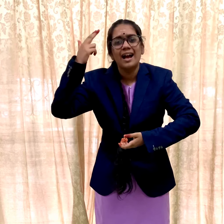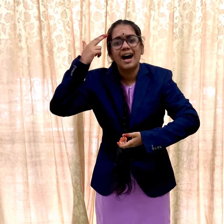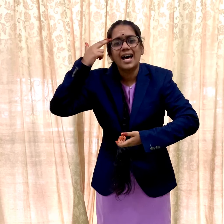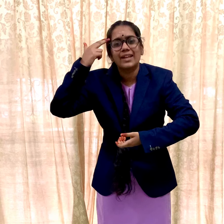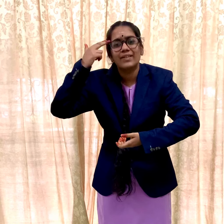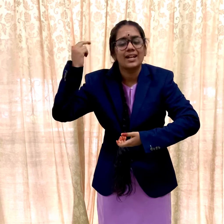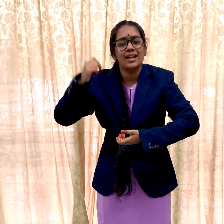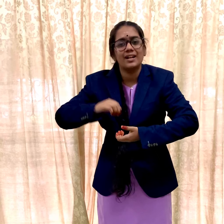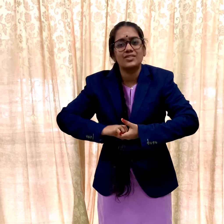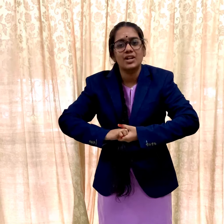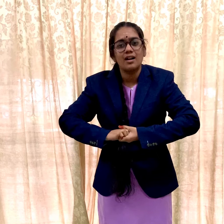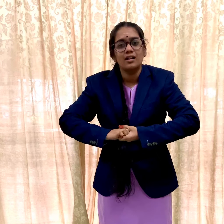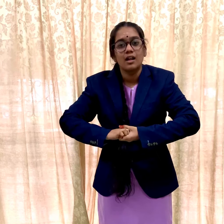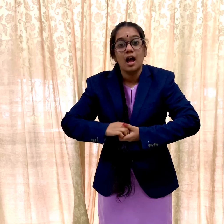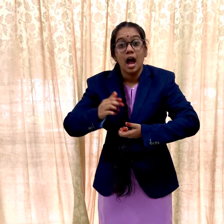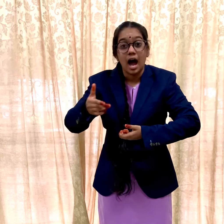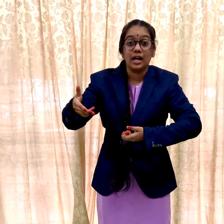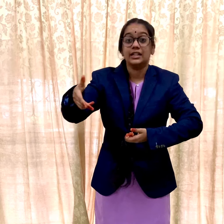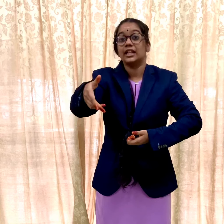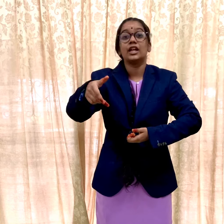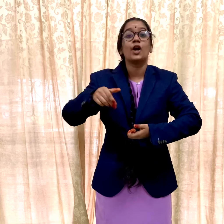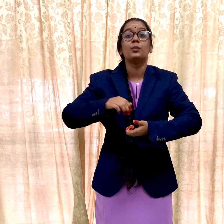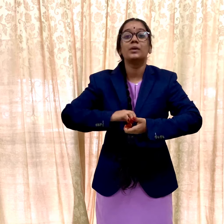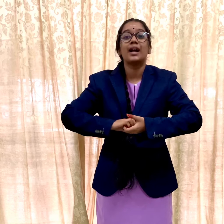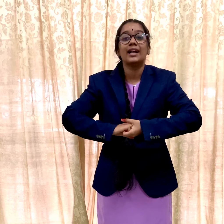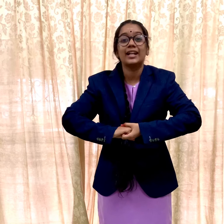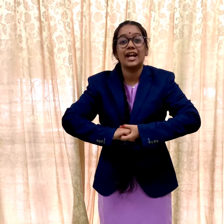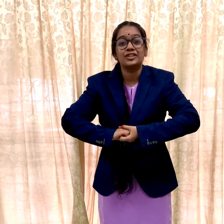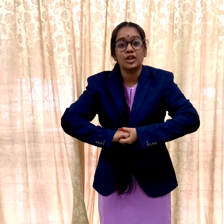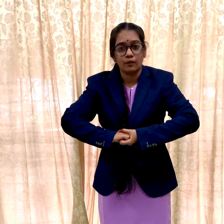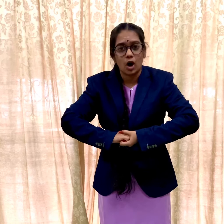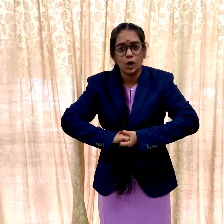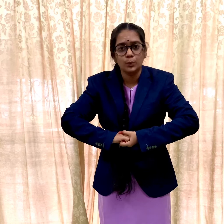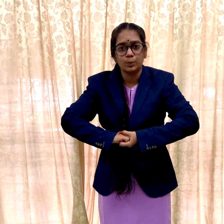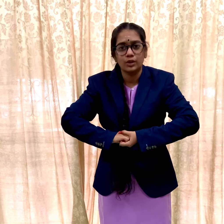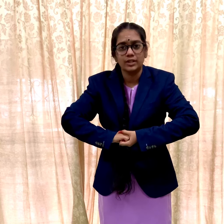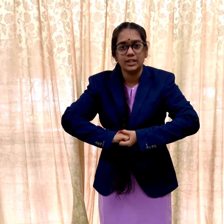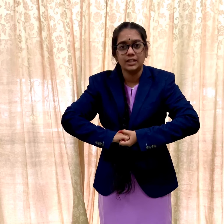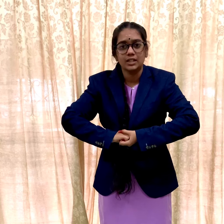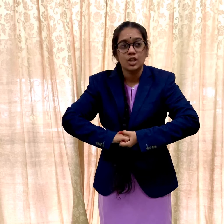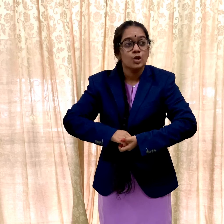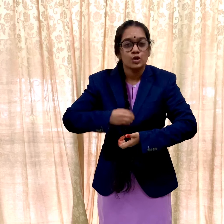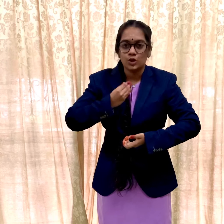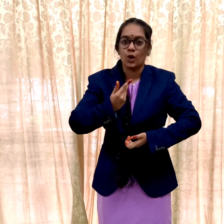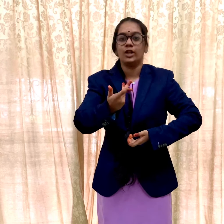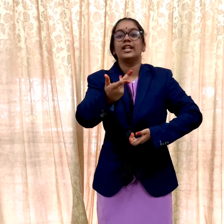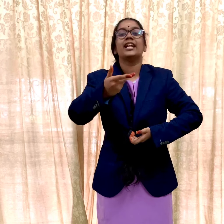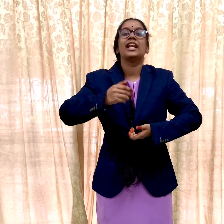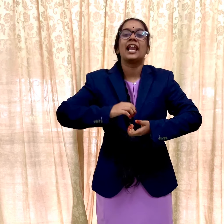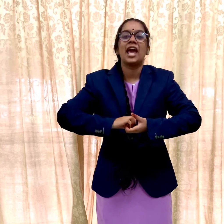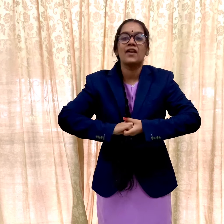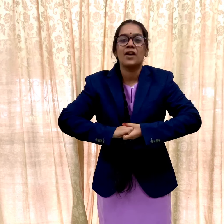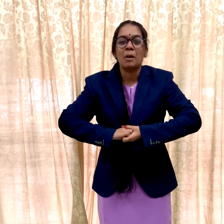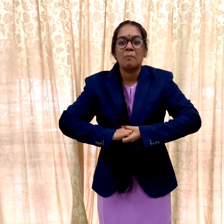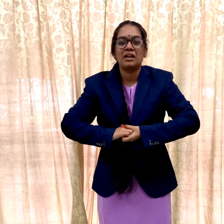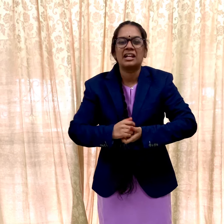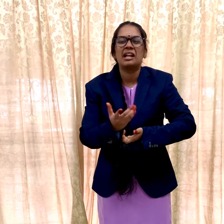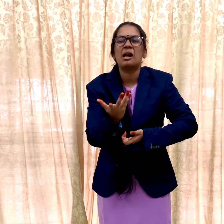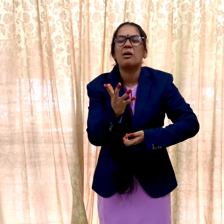அரிமின்னாற்ற அண்ணியரும் கண்டேற்ற வாழும்புது. சொல்லினிலே வைப்பதலாம்